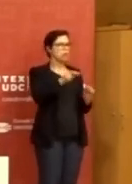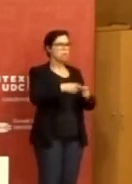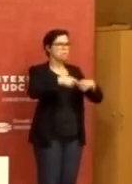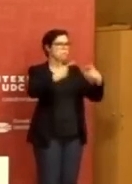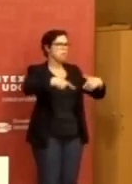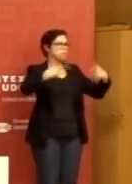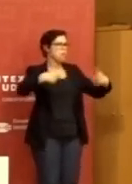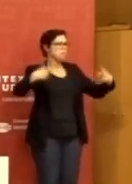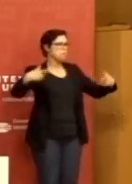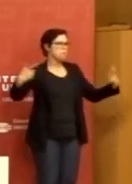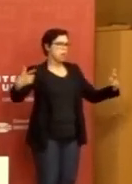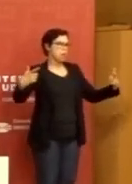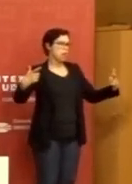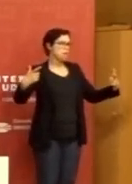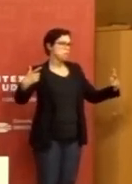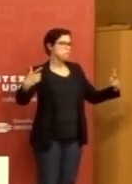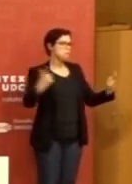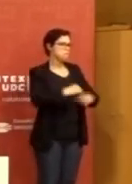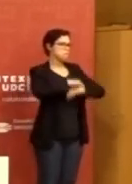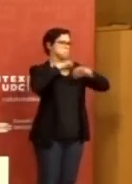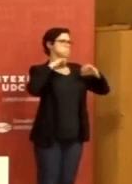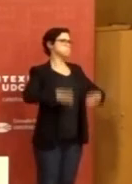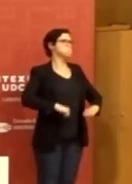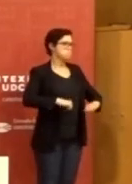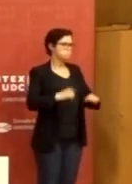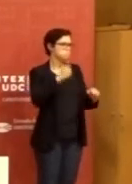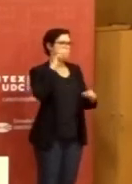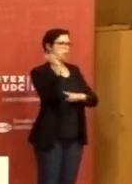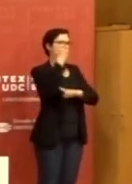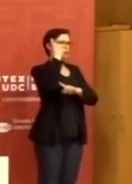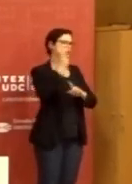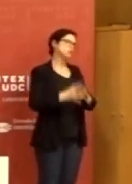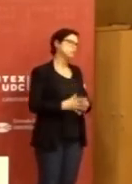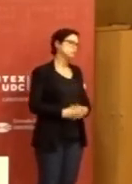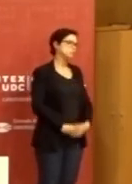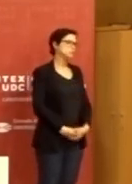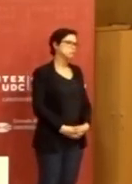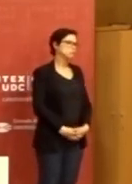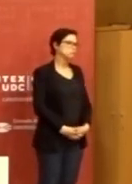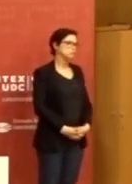cada vez con mayor desarrollo y con mayor éxito, ¿no?